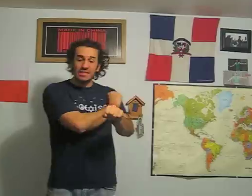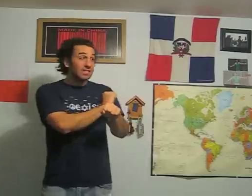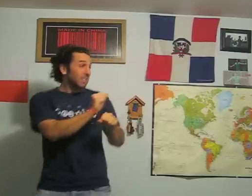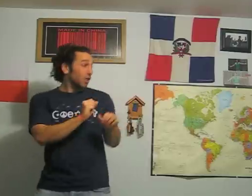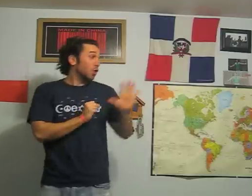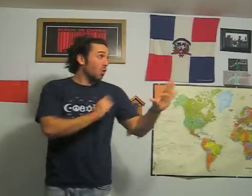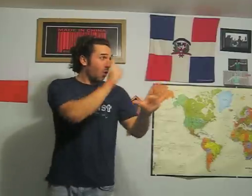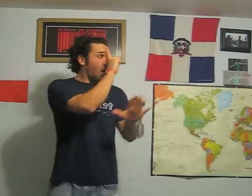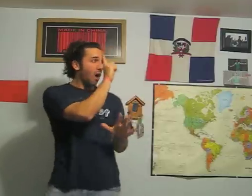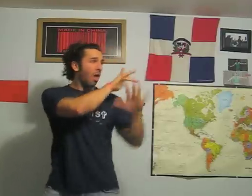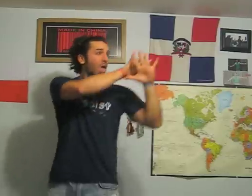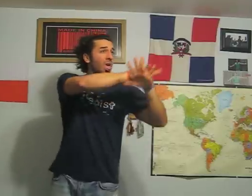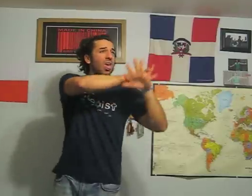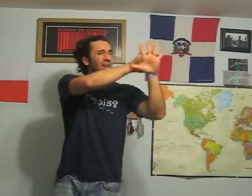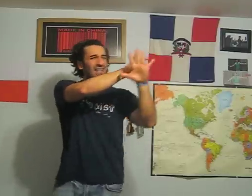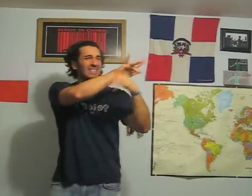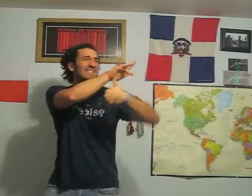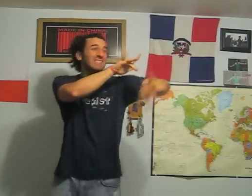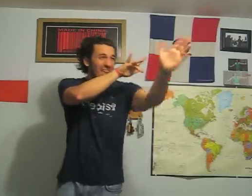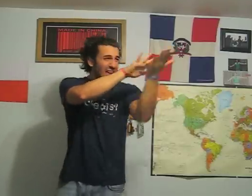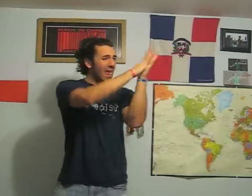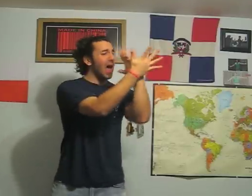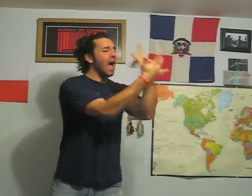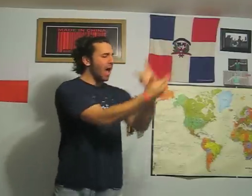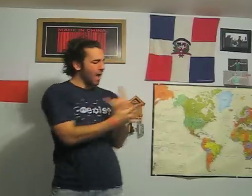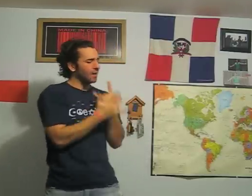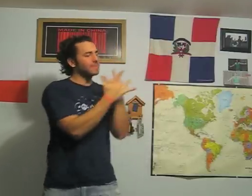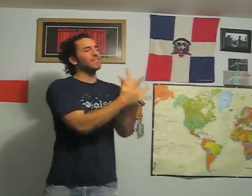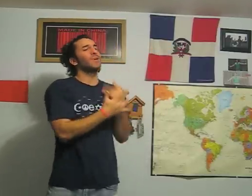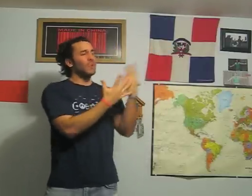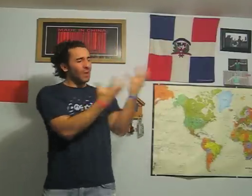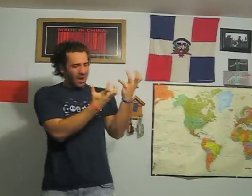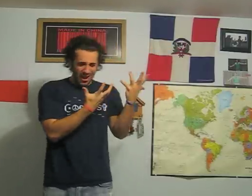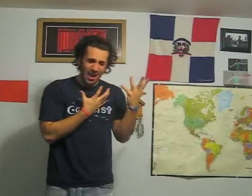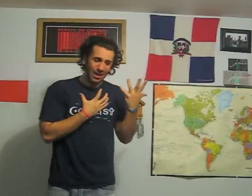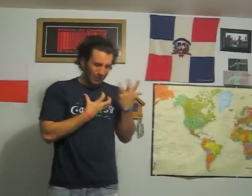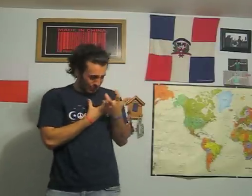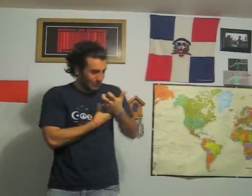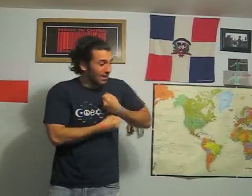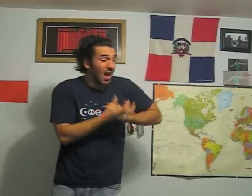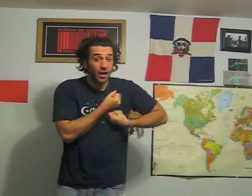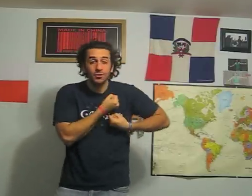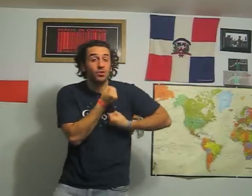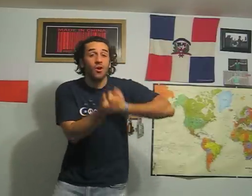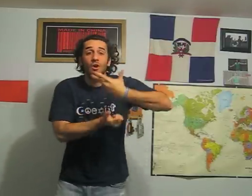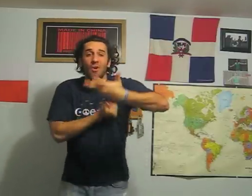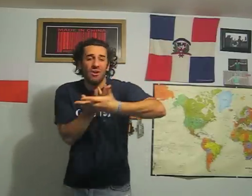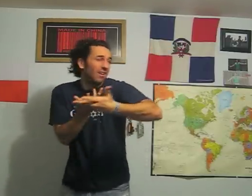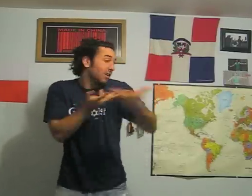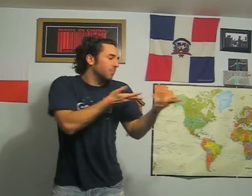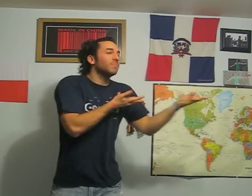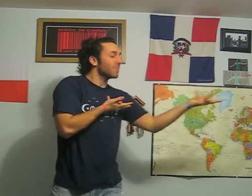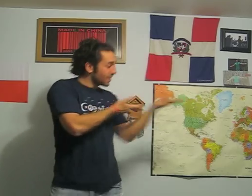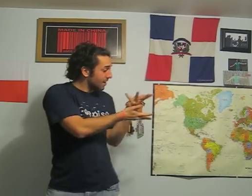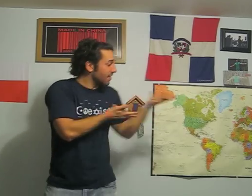te desvelas y te desesperas Yo quisiera ser tu llanto, ese que viene de